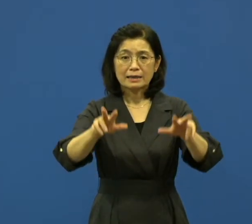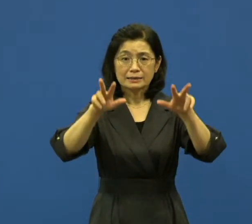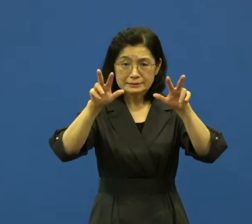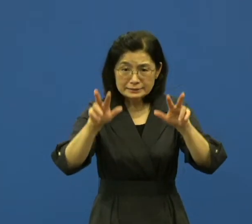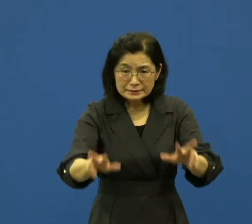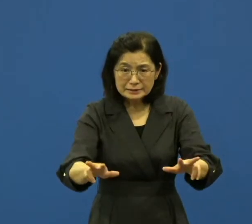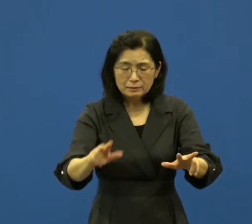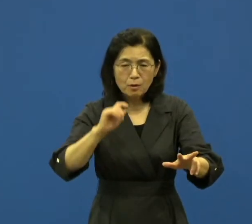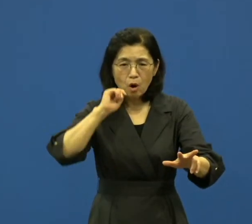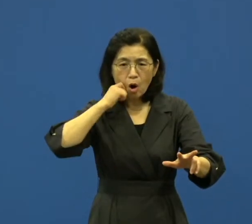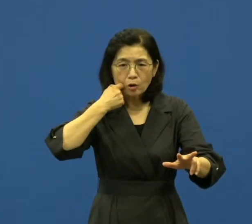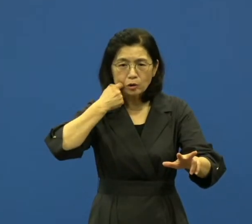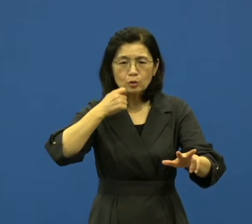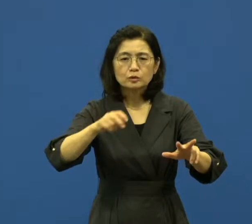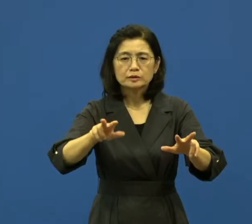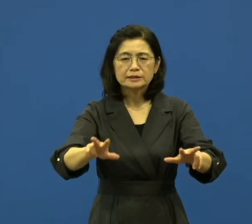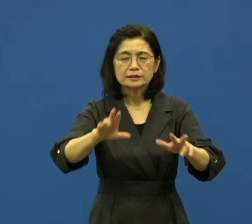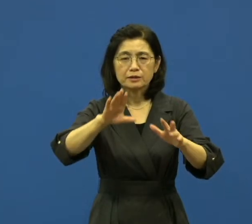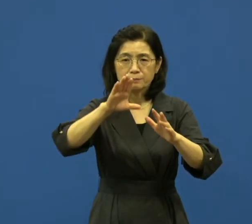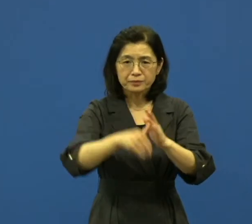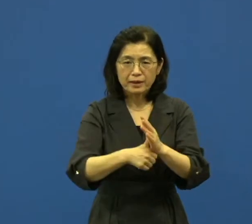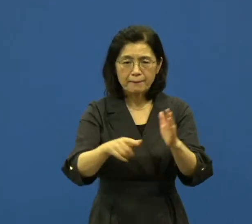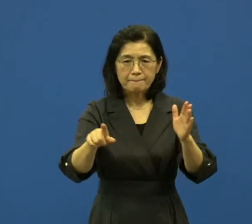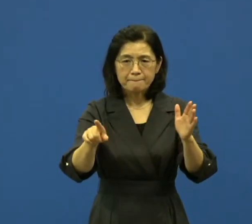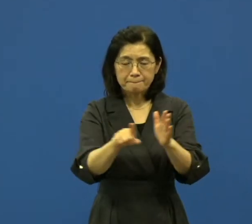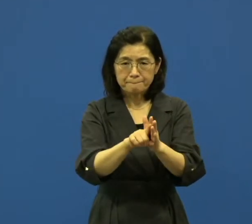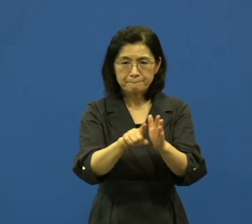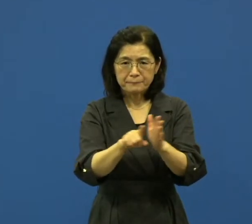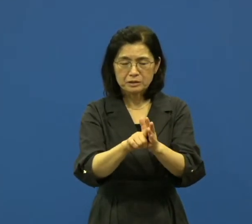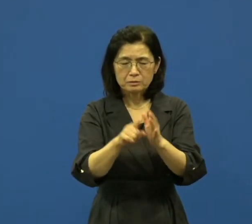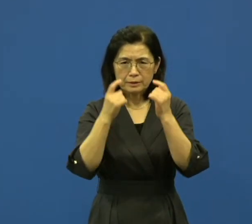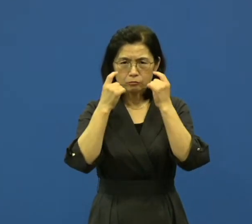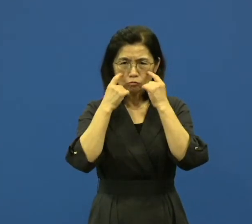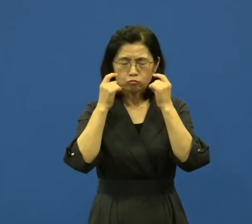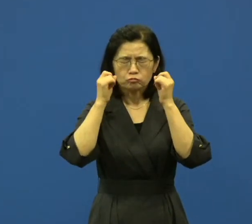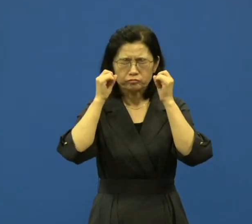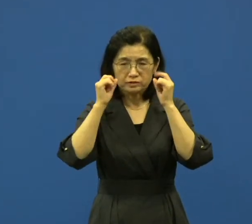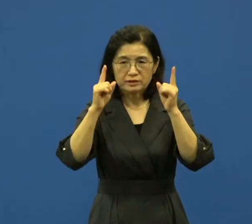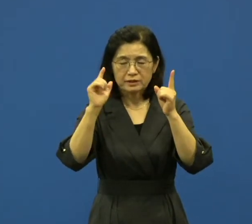될 때, 믿음의 눈을 뜨면요 다른 세계를 사는 거예요.